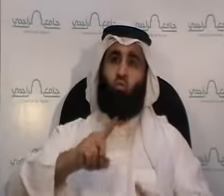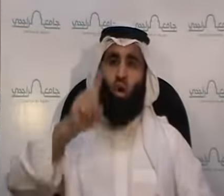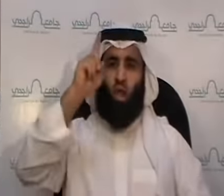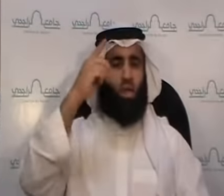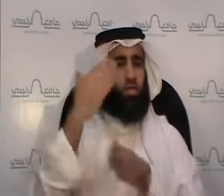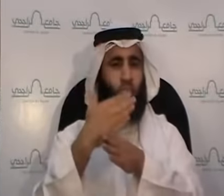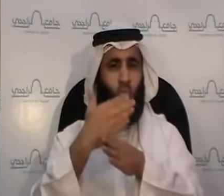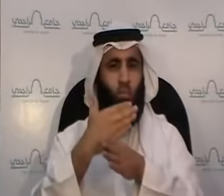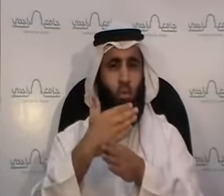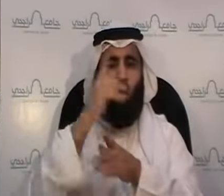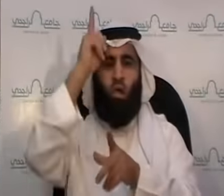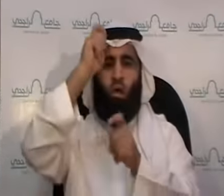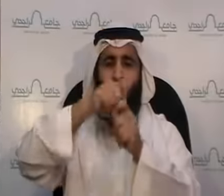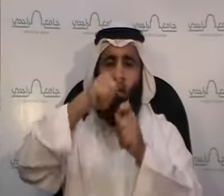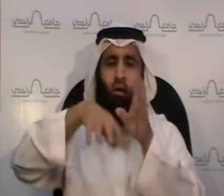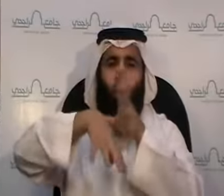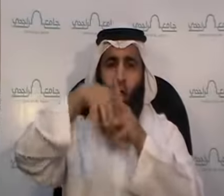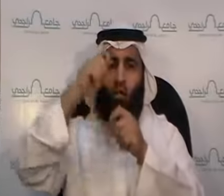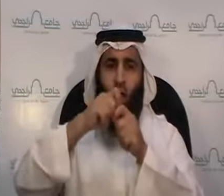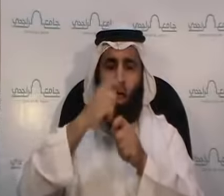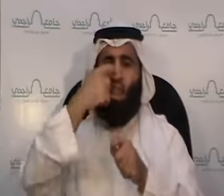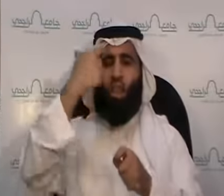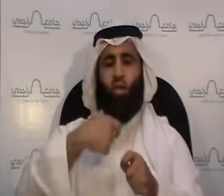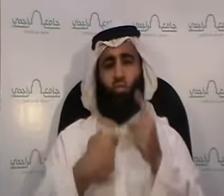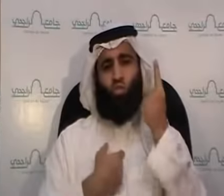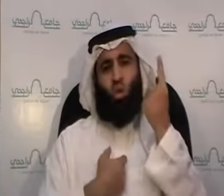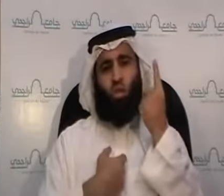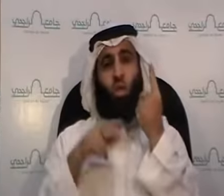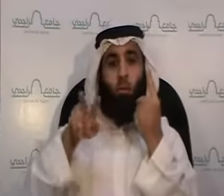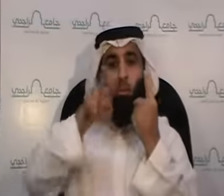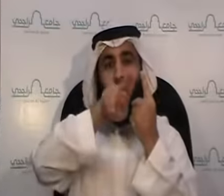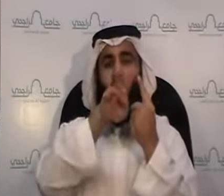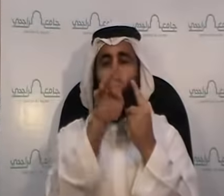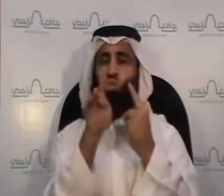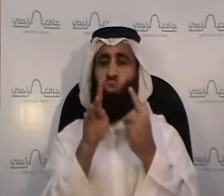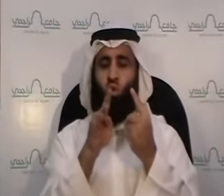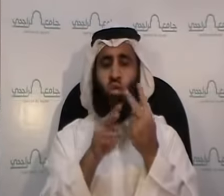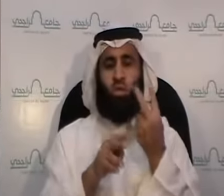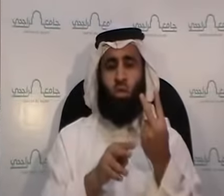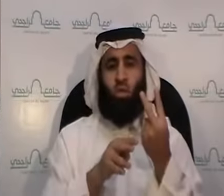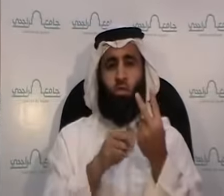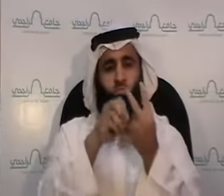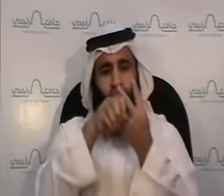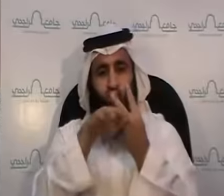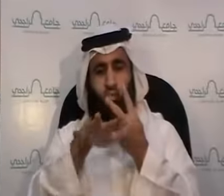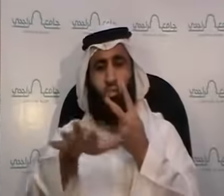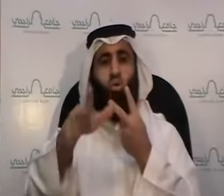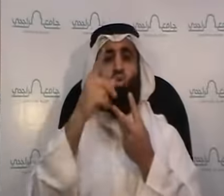واحدة، وخلق منها زوجها، وبث منهما رجالا كثيرا